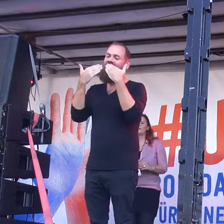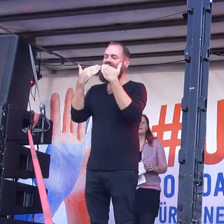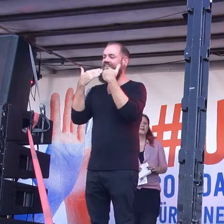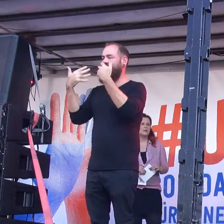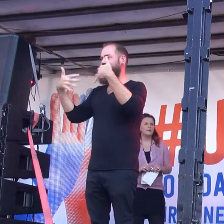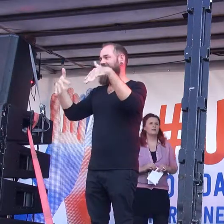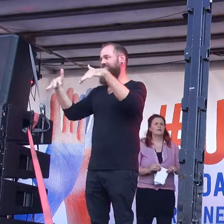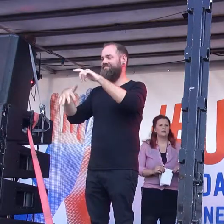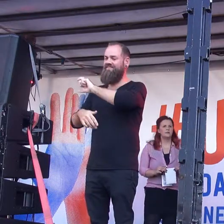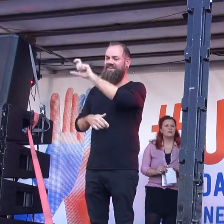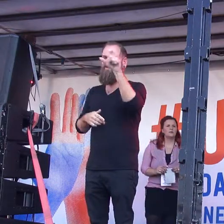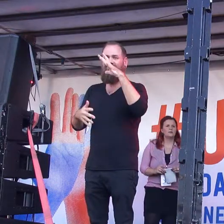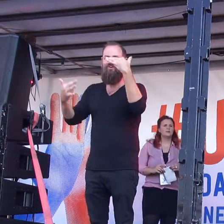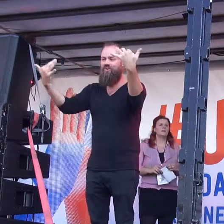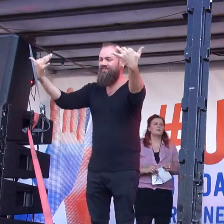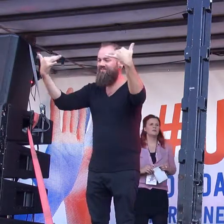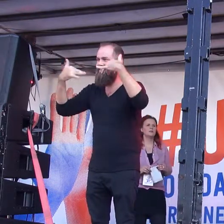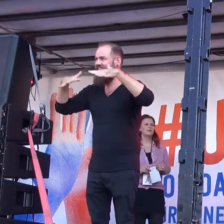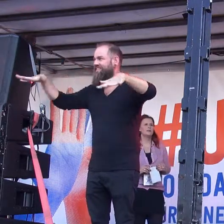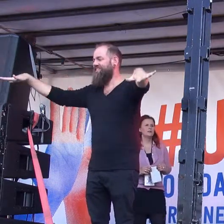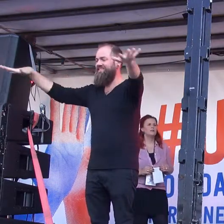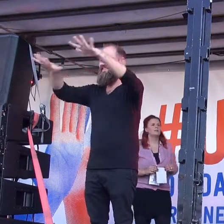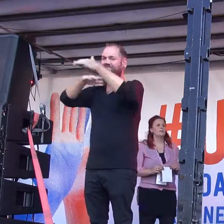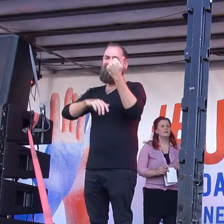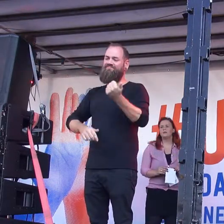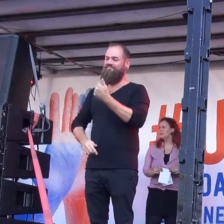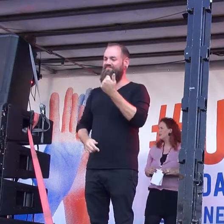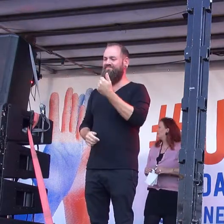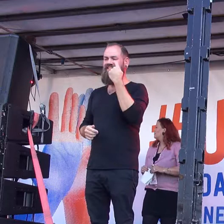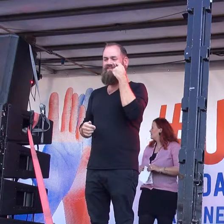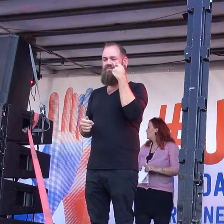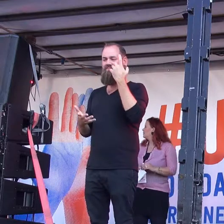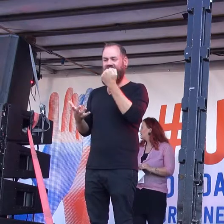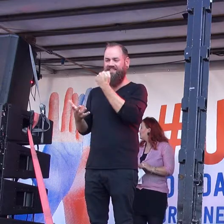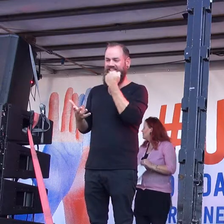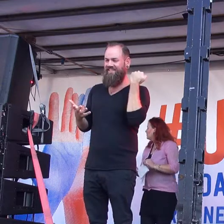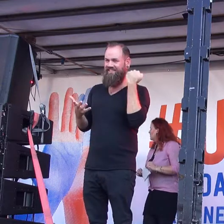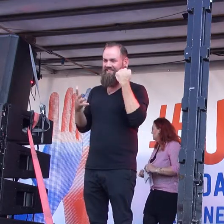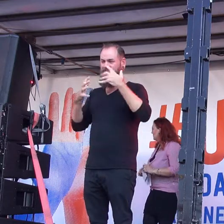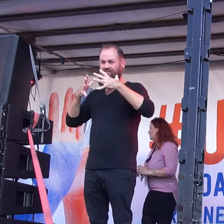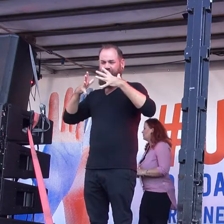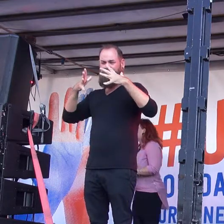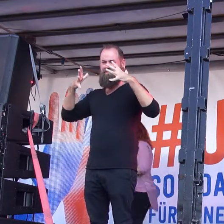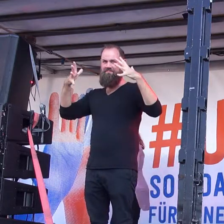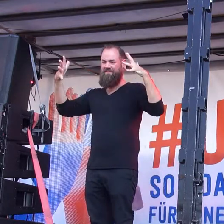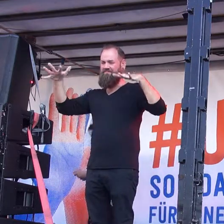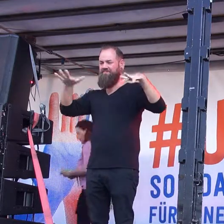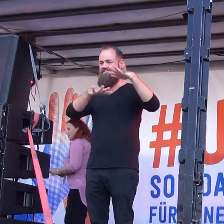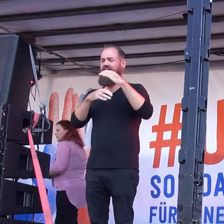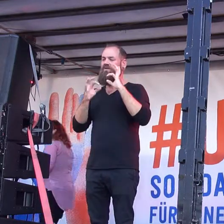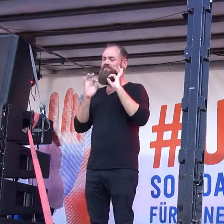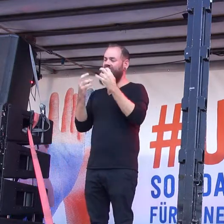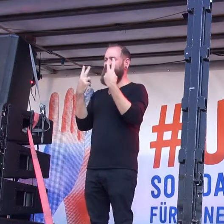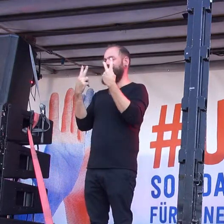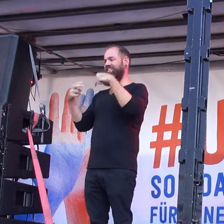insbesondere in einer zeit in der kraft ist hochkonjunktur hat ist es mehr als notwendig dass wir gemeinsam ein zeichen